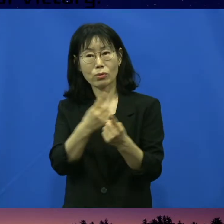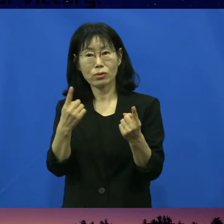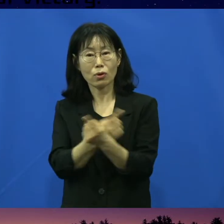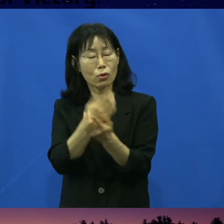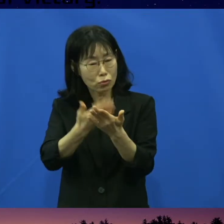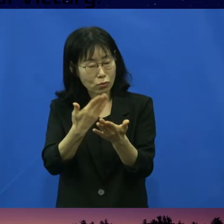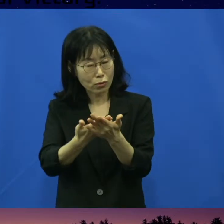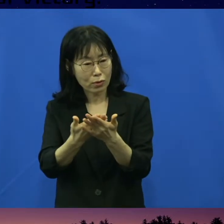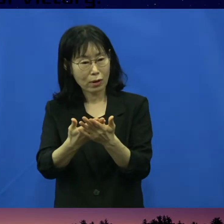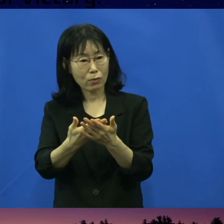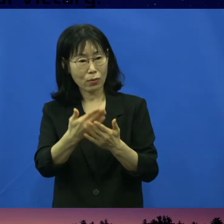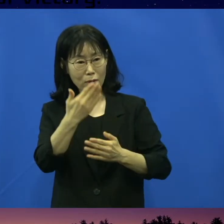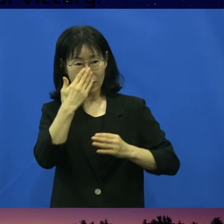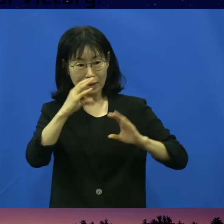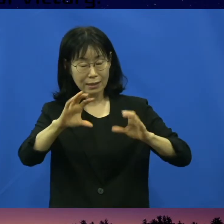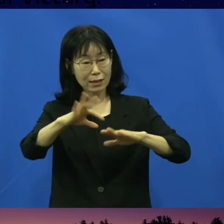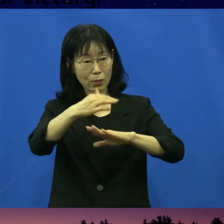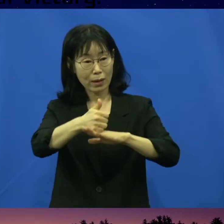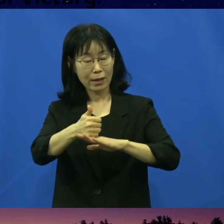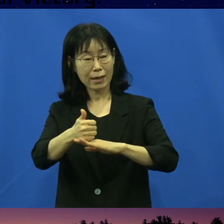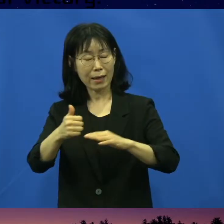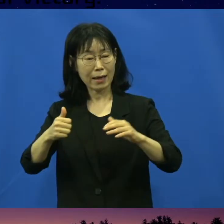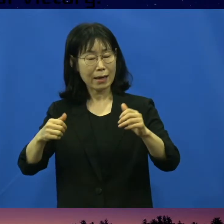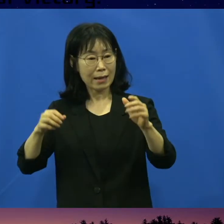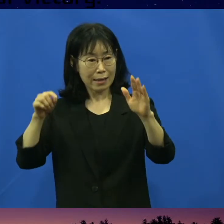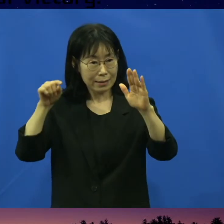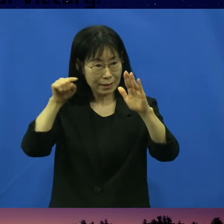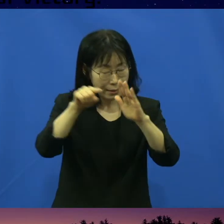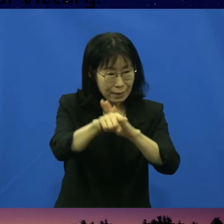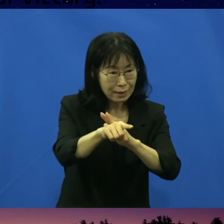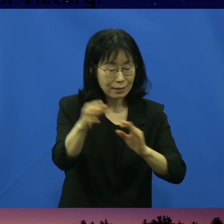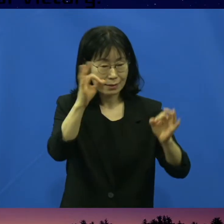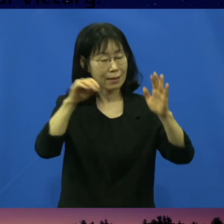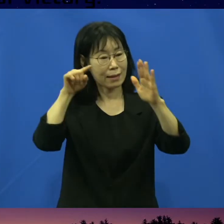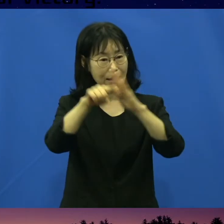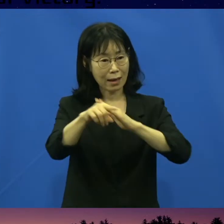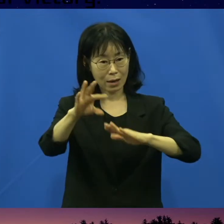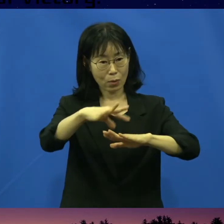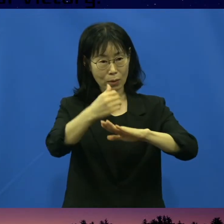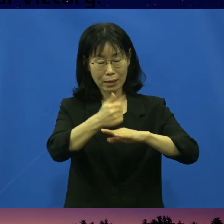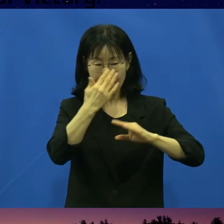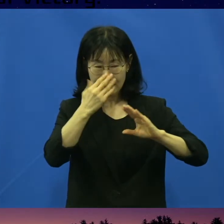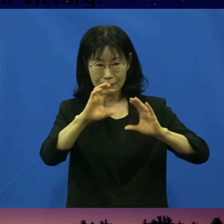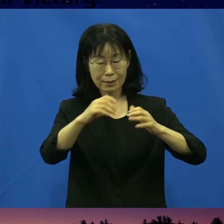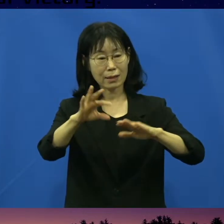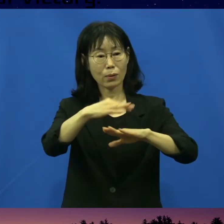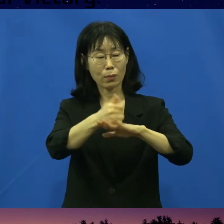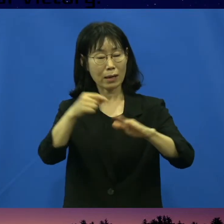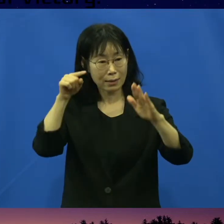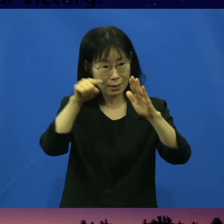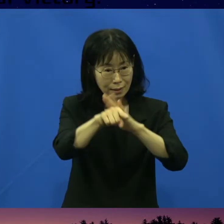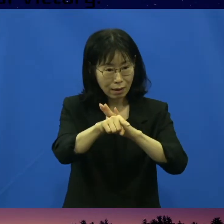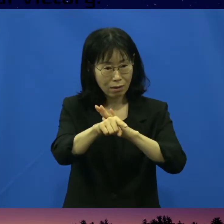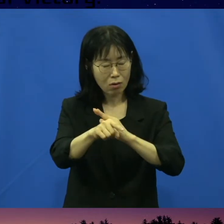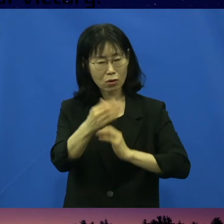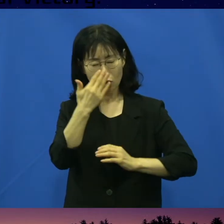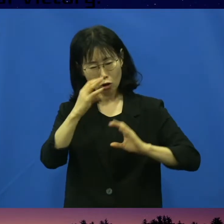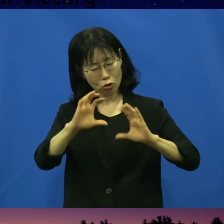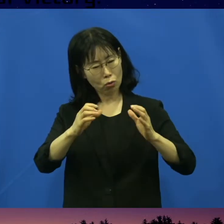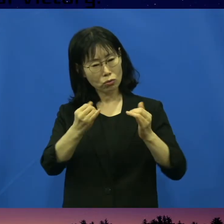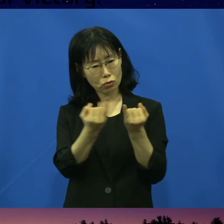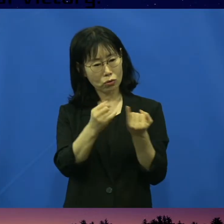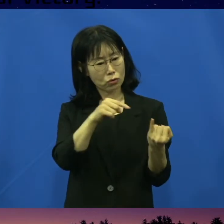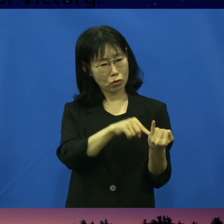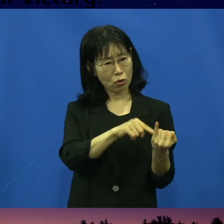자 여러분, 이스라엘 왕에게 지금 찾아가게 한 거죠. 소년은 누구를 찾아가라고 했어요? 선지자를 찾아가라고